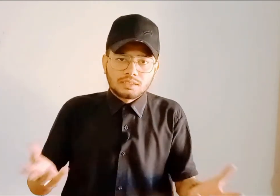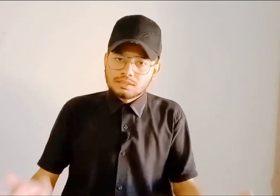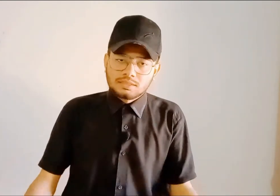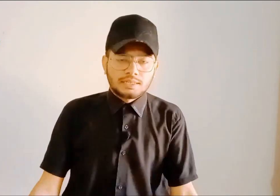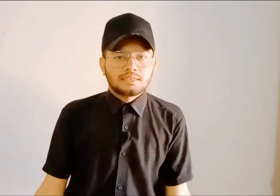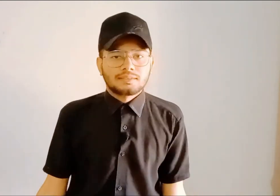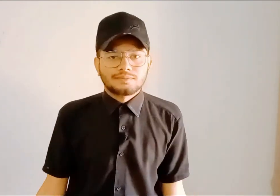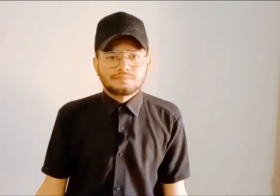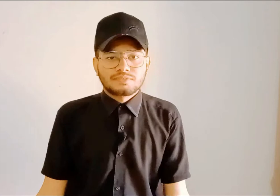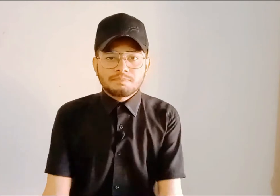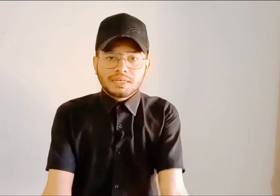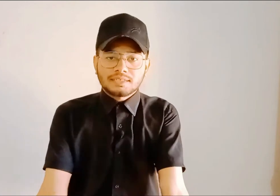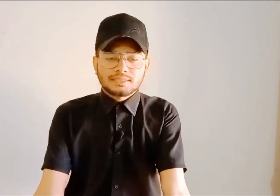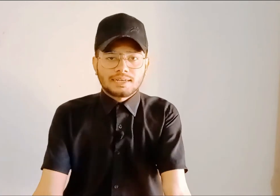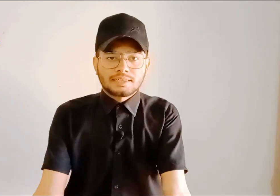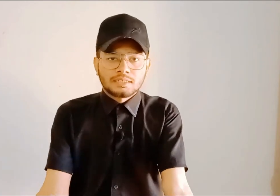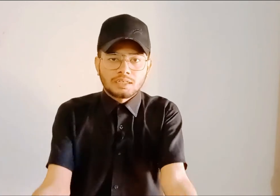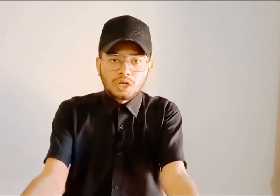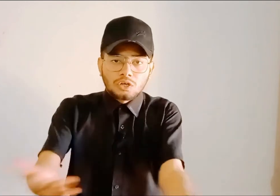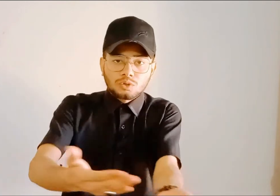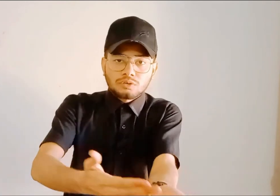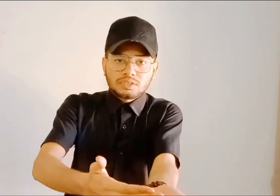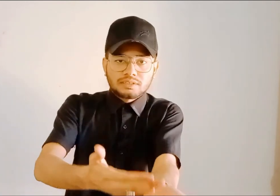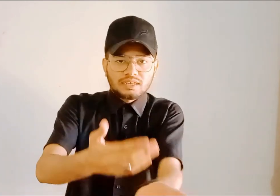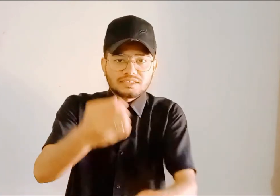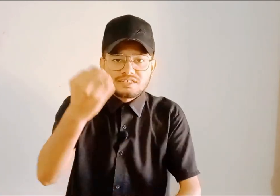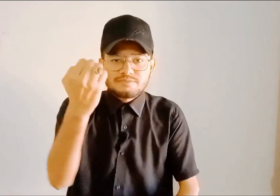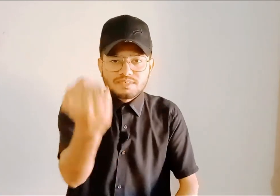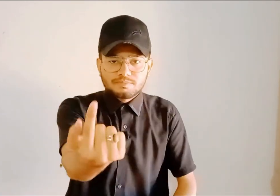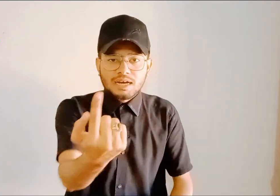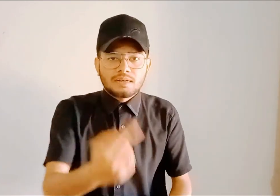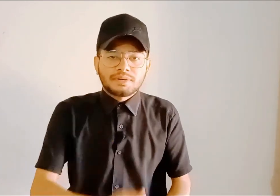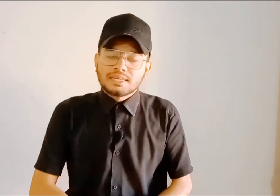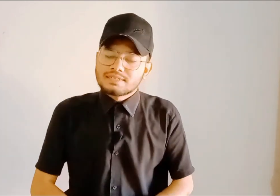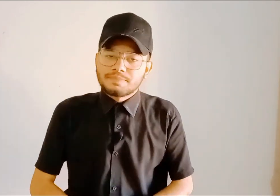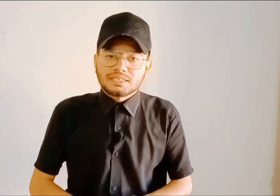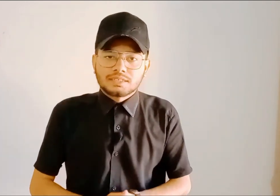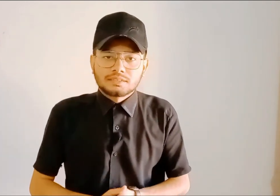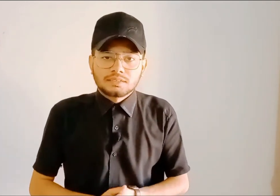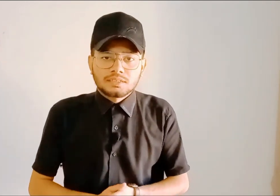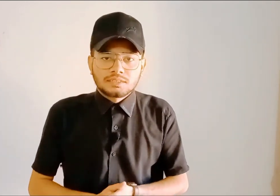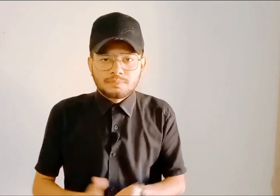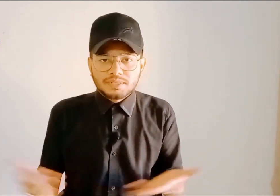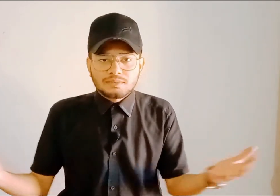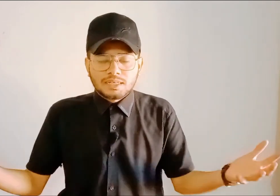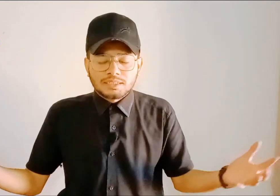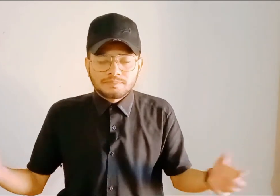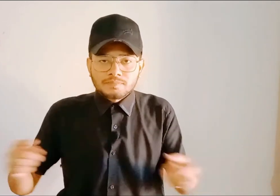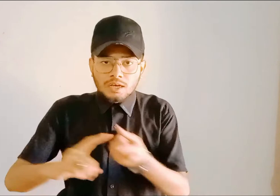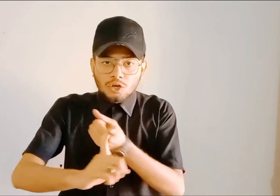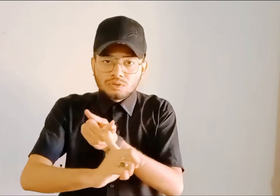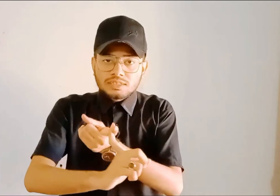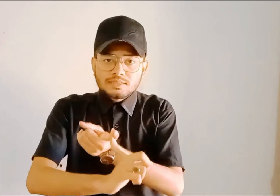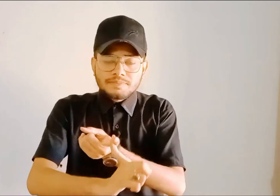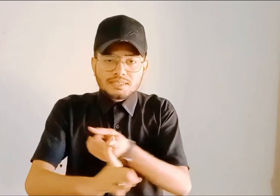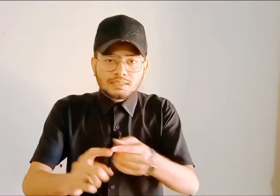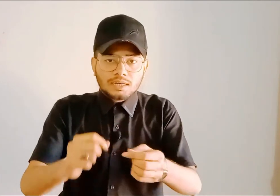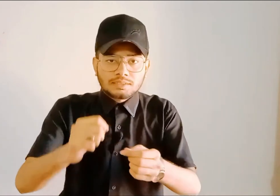दही सिंपल आंसर आएगा कि उसे रिलेशनशिप बनाने पड़ेंगे सबके साथ सिंपल सी बात है उसे सबके साथ